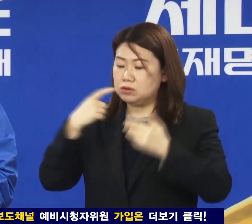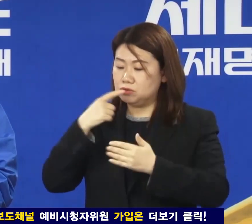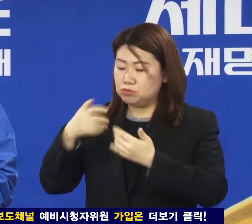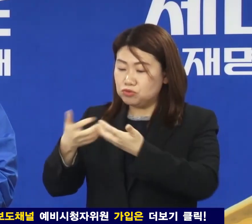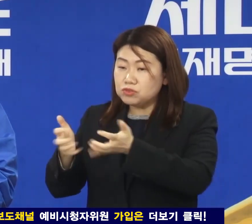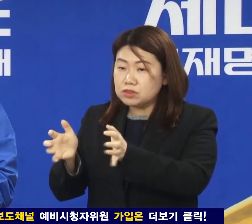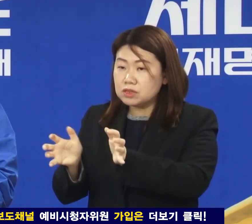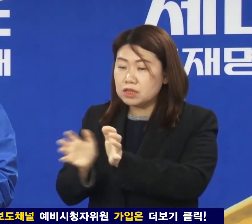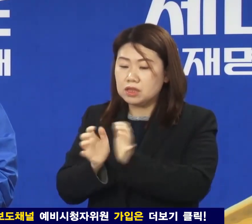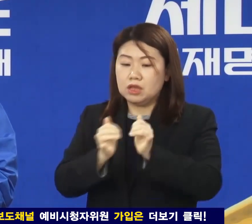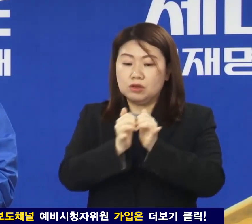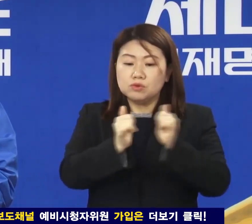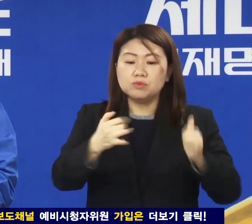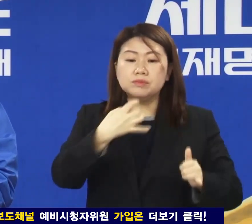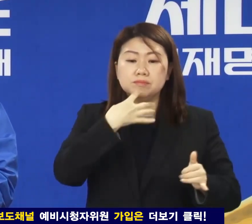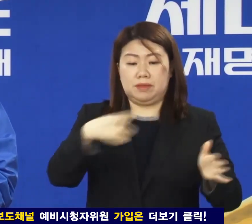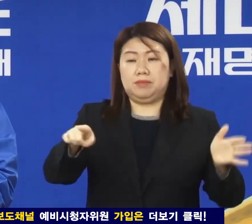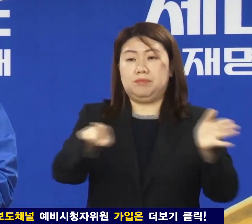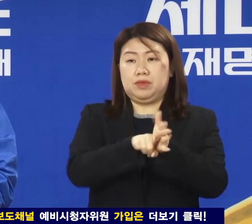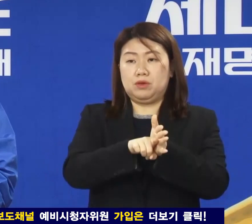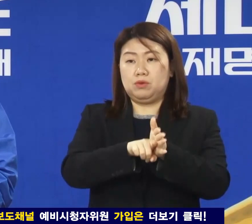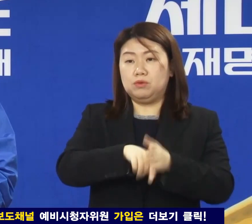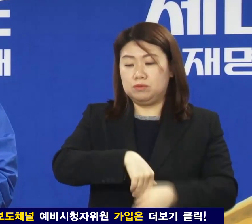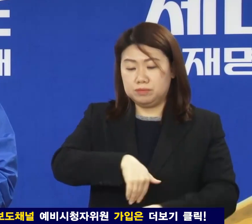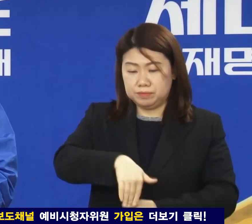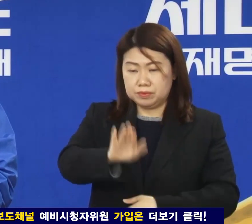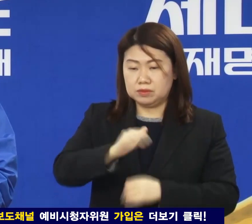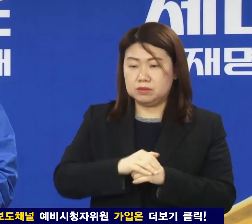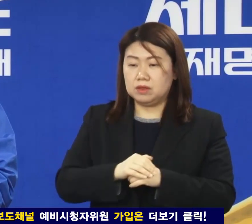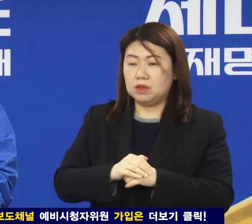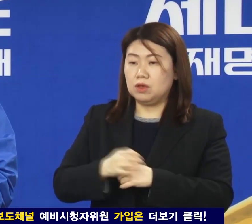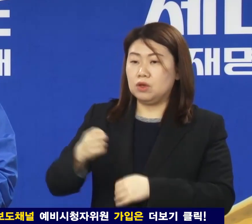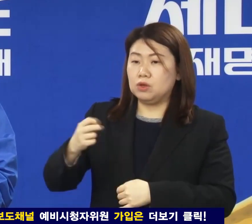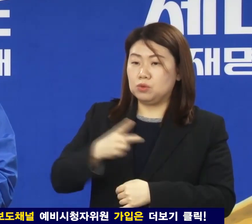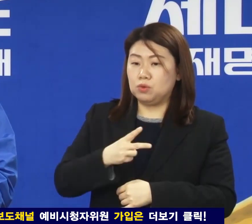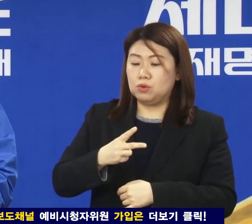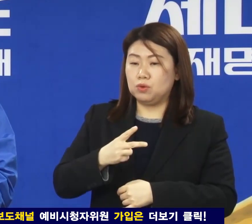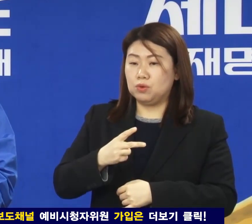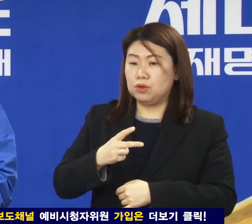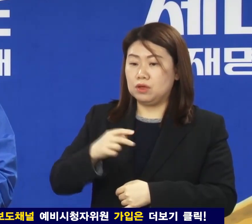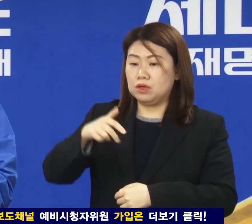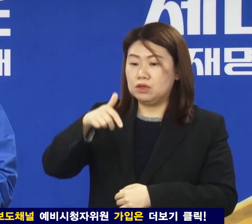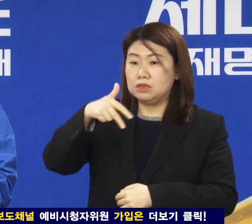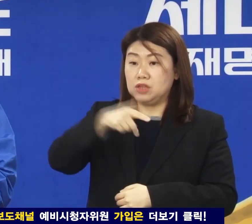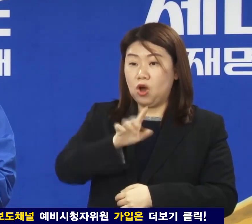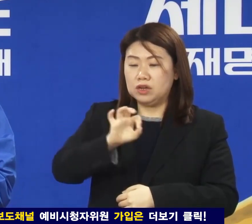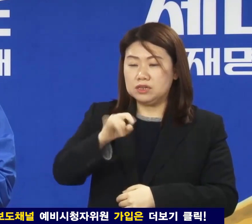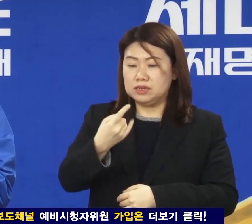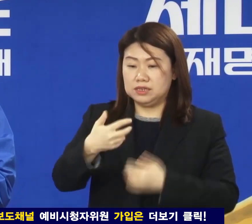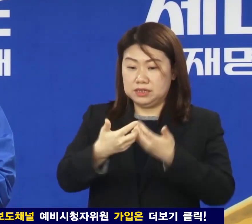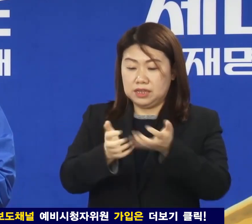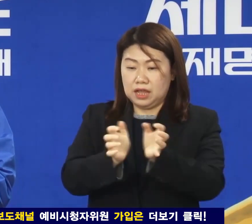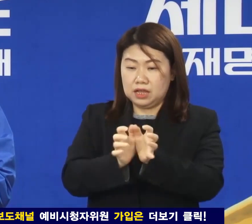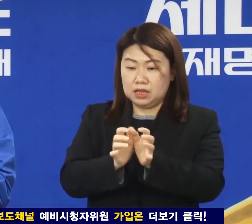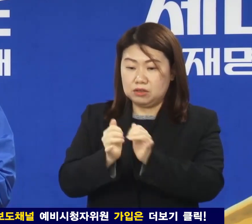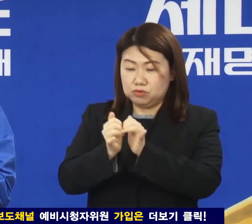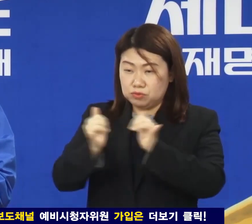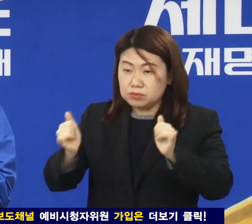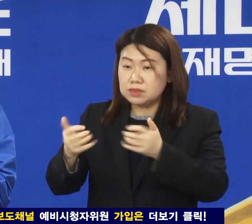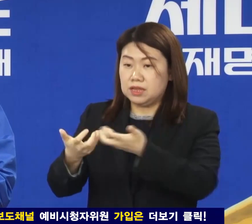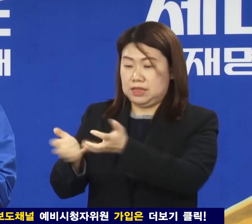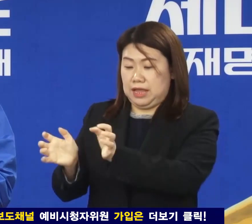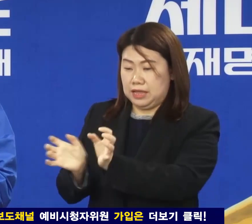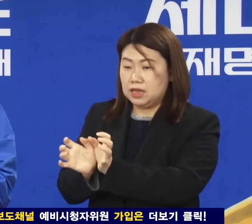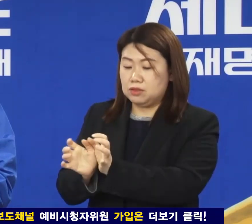민주당이 오직 국민만 믿고 가겠습니다. 아울러 정의당과 국민의당에도 적극적으로 동참해